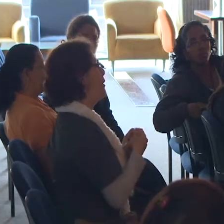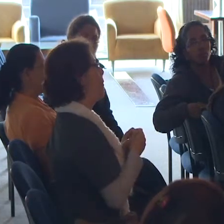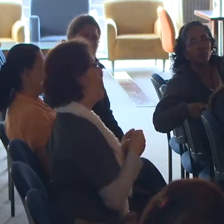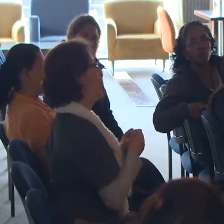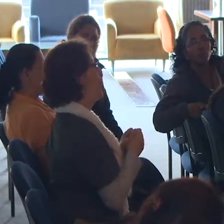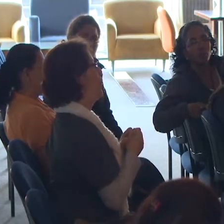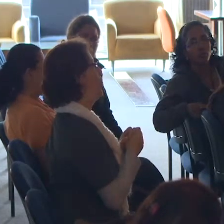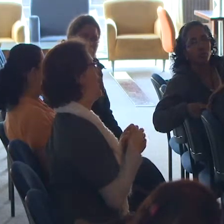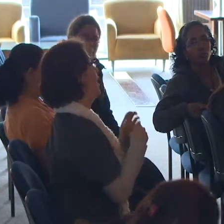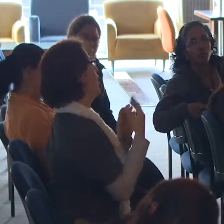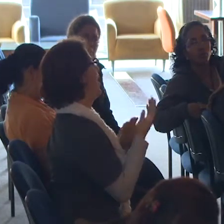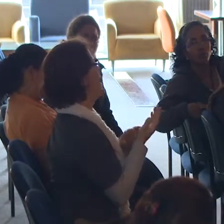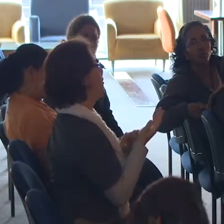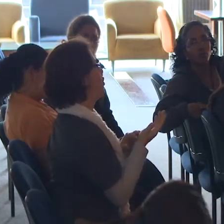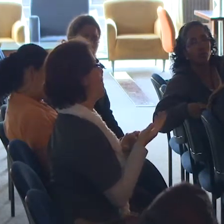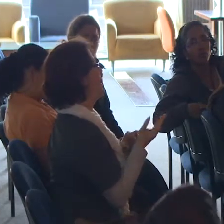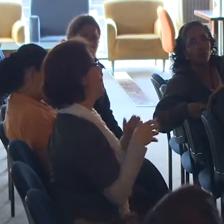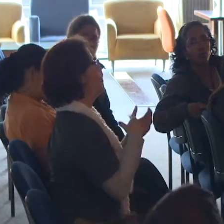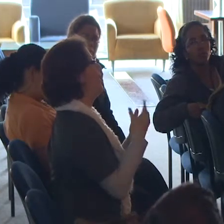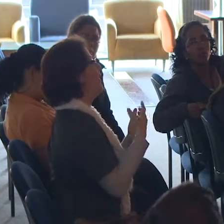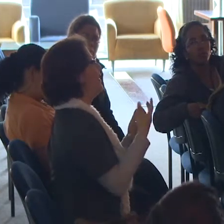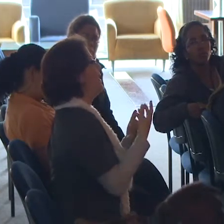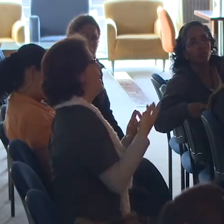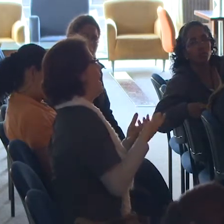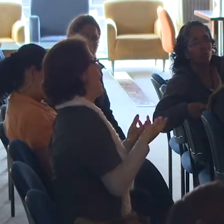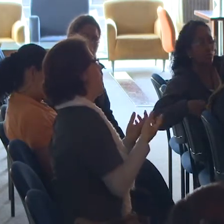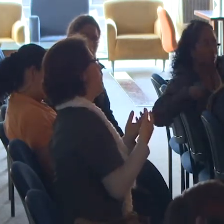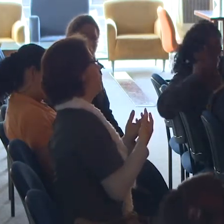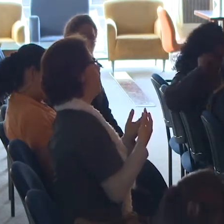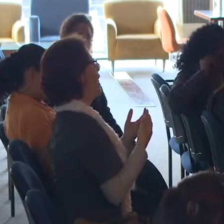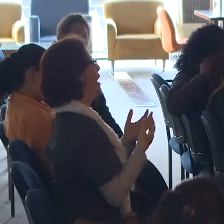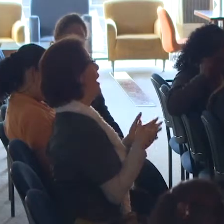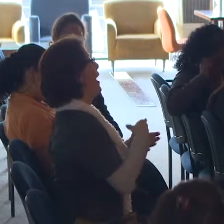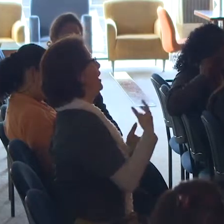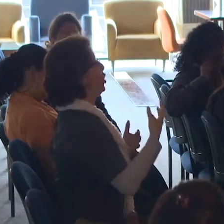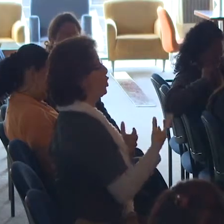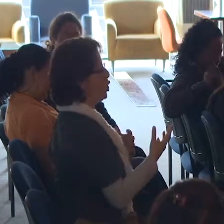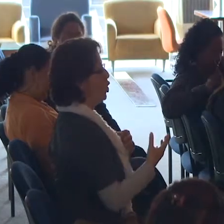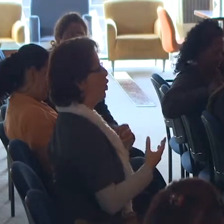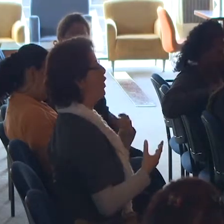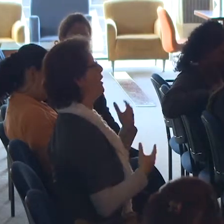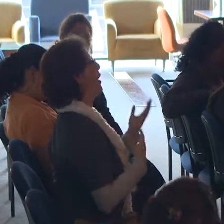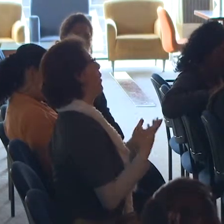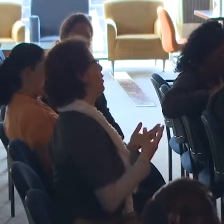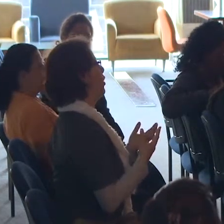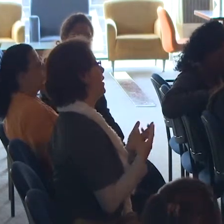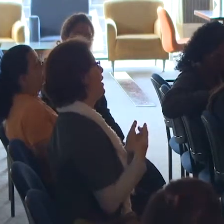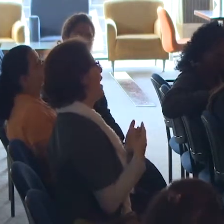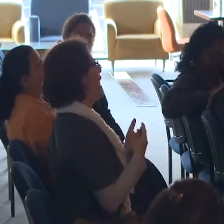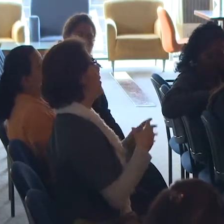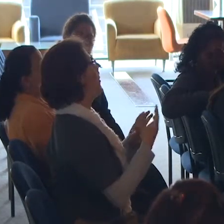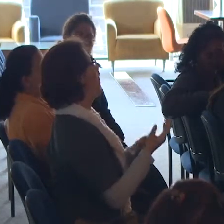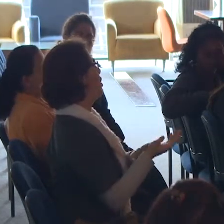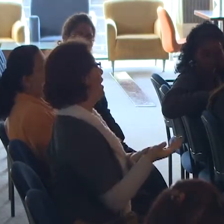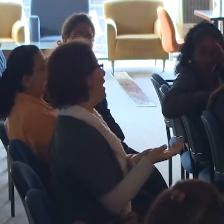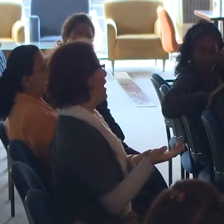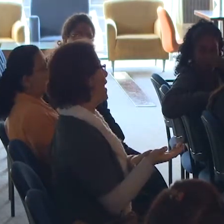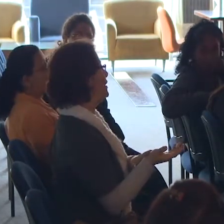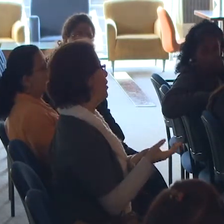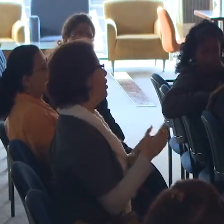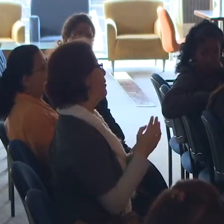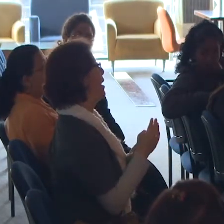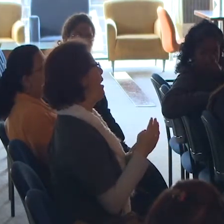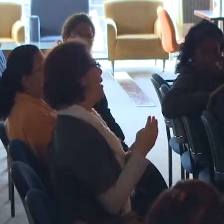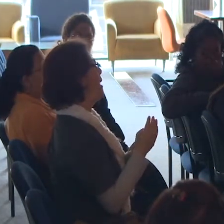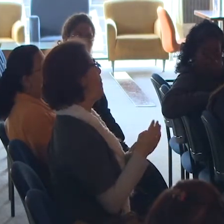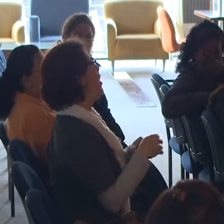¿Y cómo es? Pero lo que le decimos, o sea, si tú le vas a enseñar a la persona qué son los colores, qué cuánto es, en el momento en